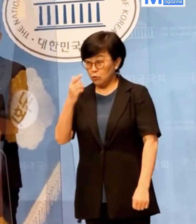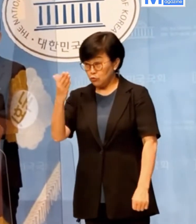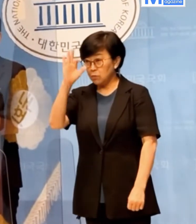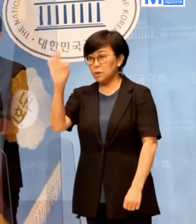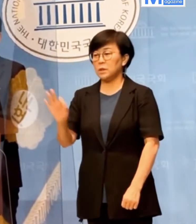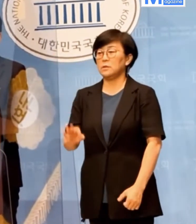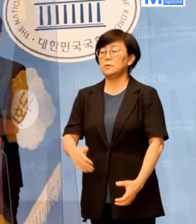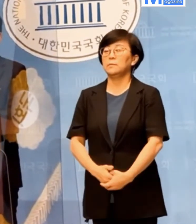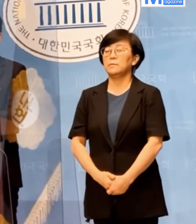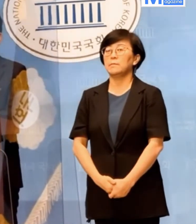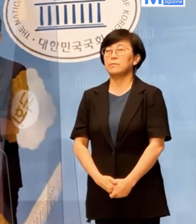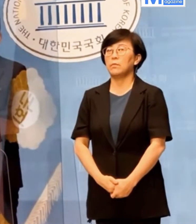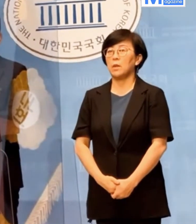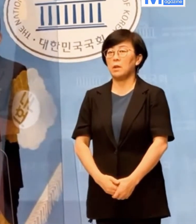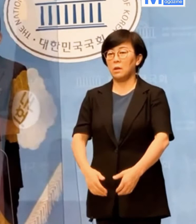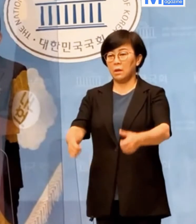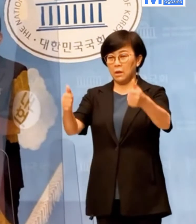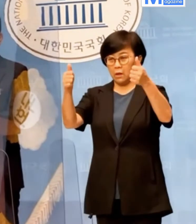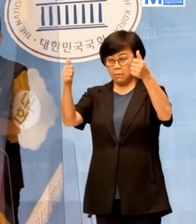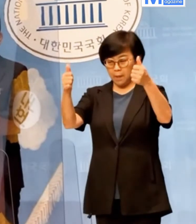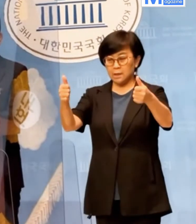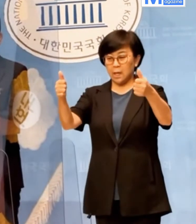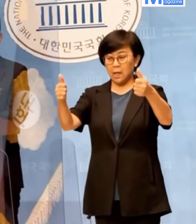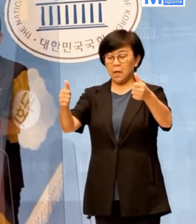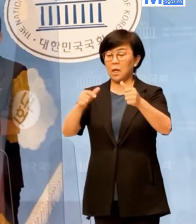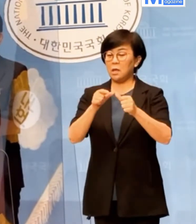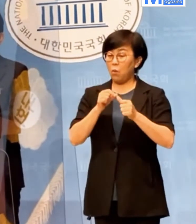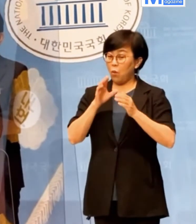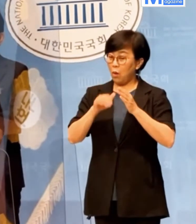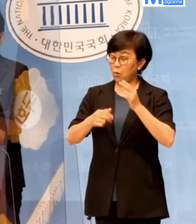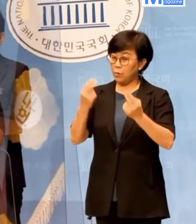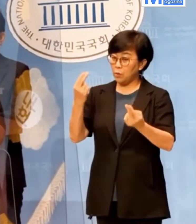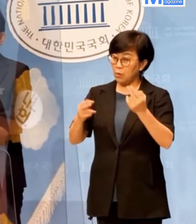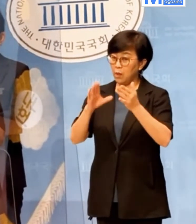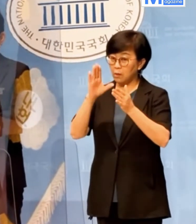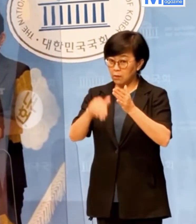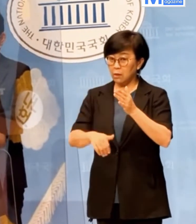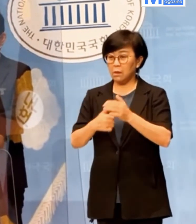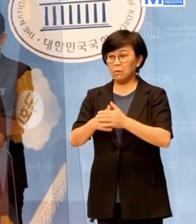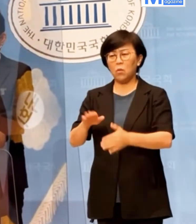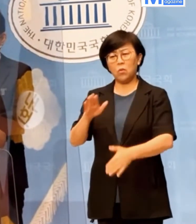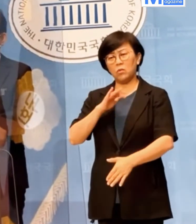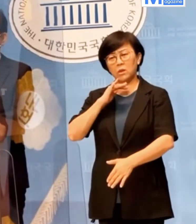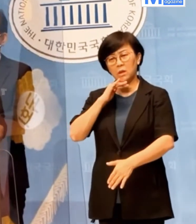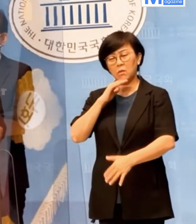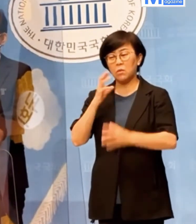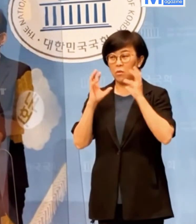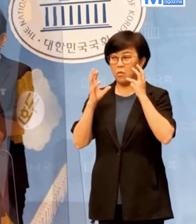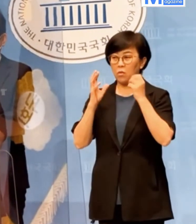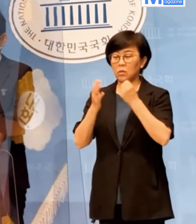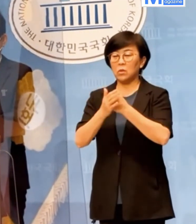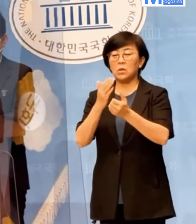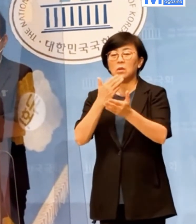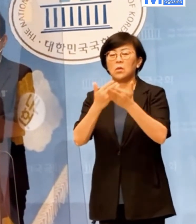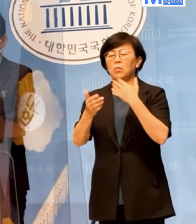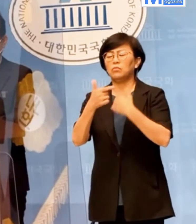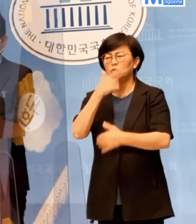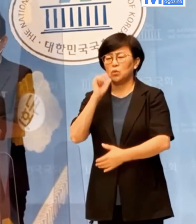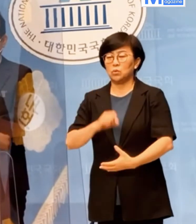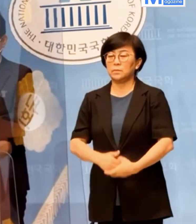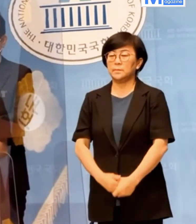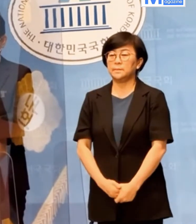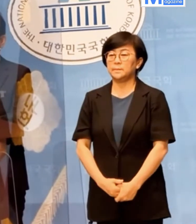36.9%였습니다. 판사 임용과 비교해 볼 때 상대적으로 연령이 낮고 경험이